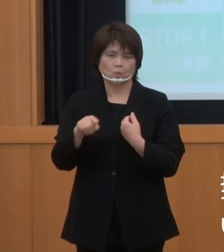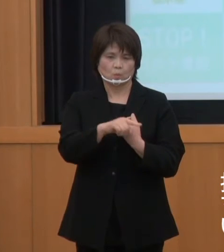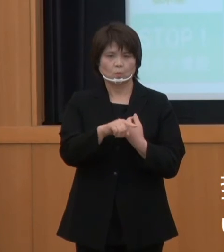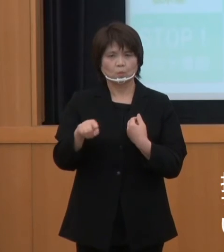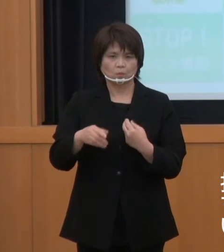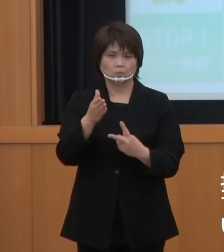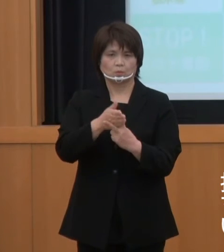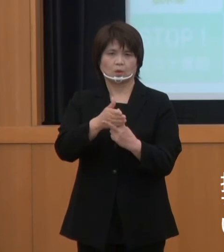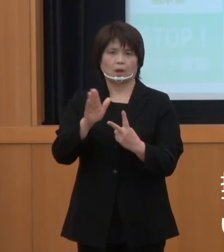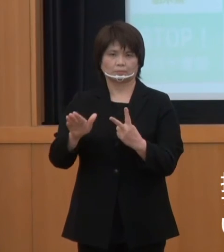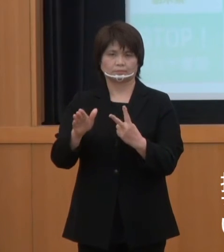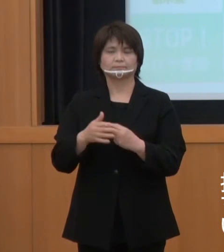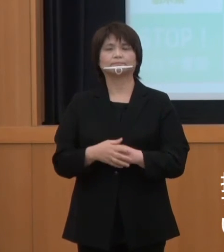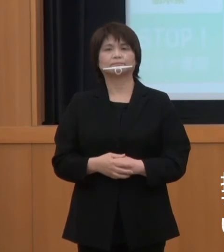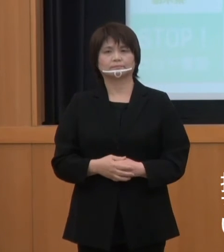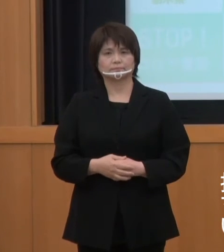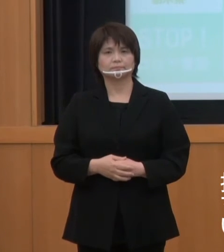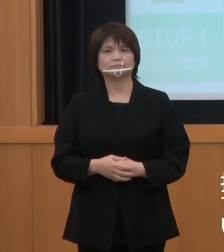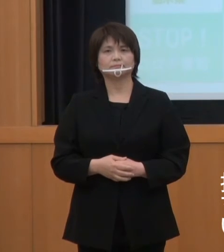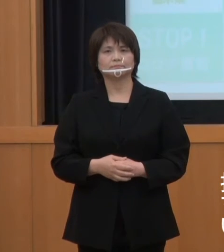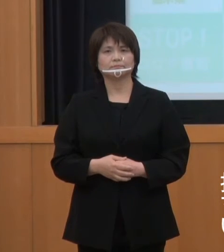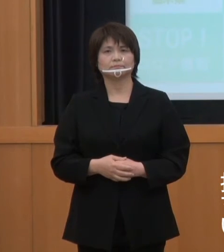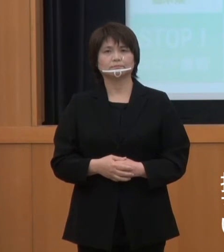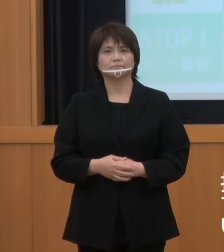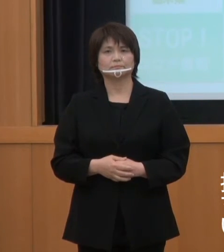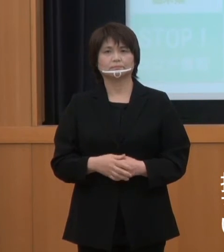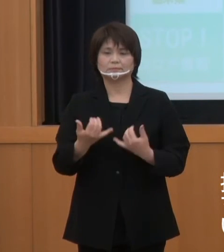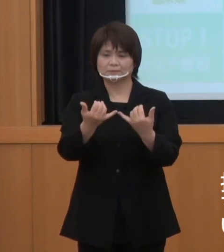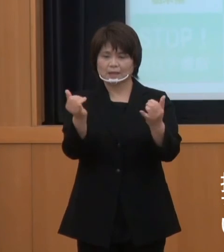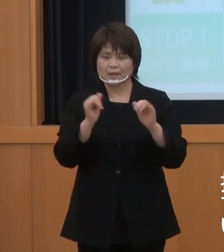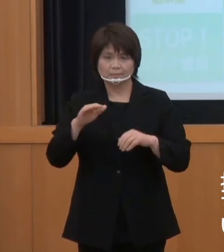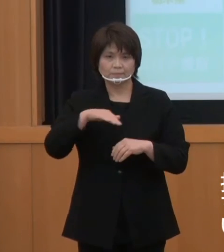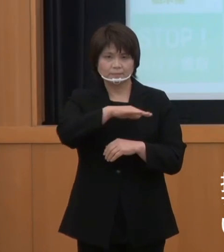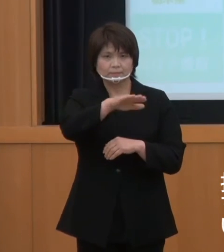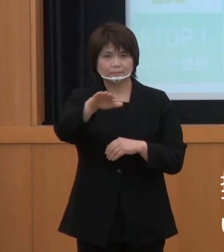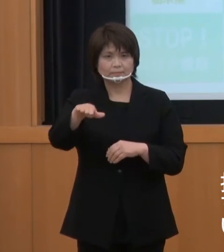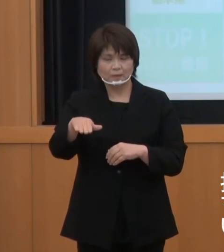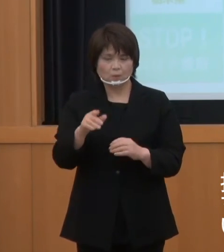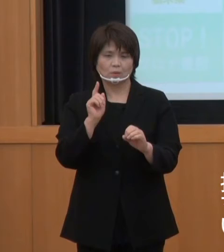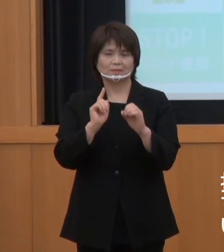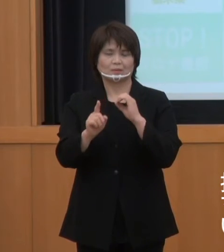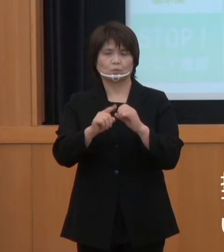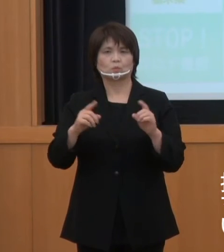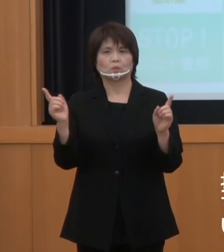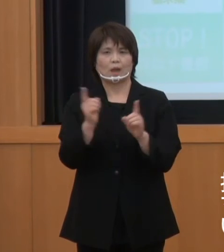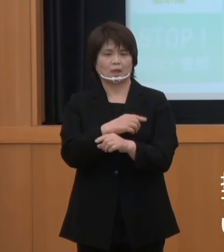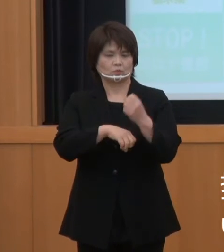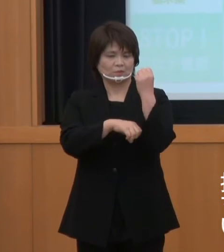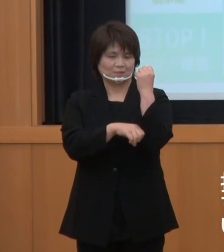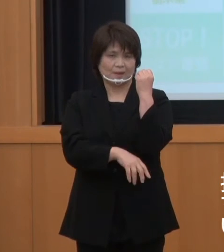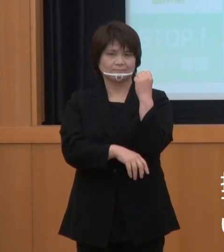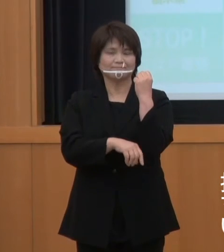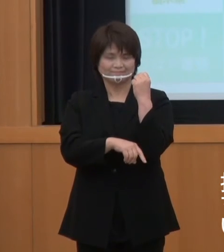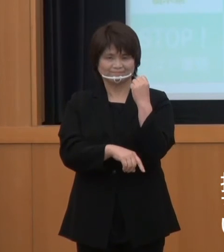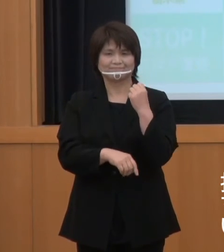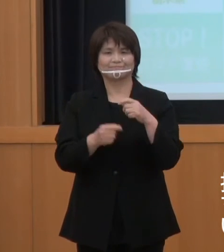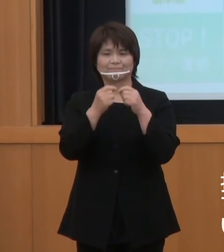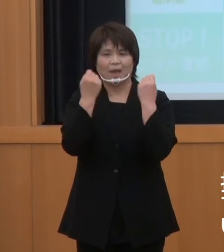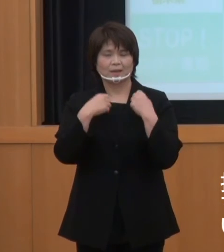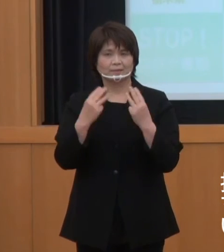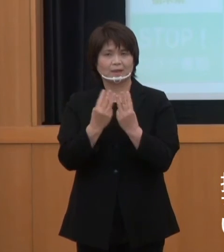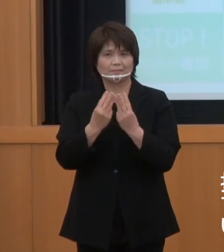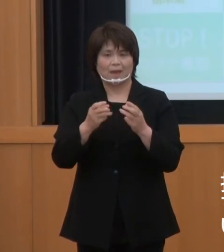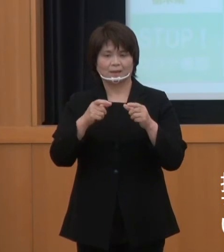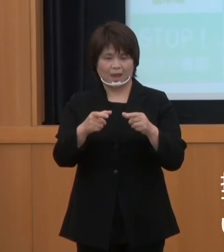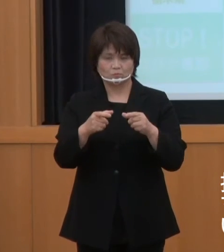。また社会全体のデジタル化の基盤となるマイナンバーカードの